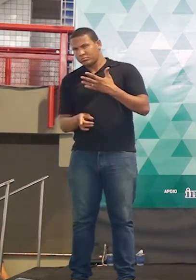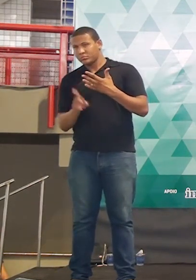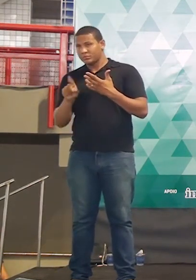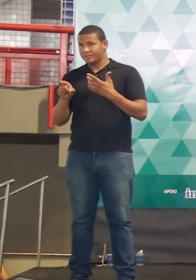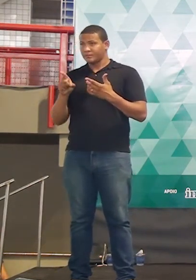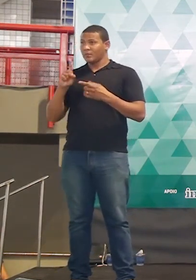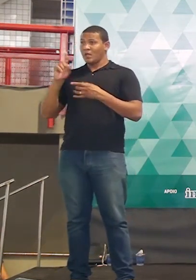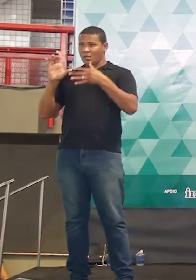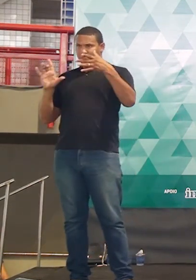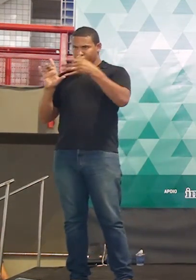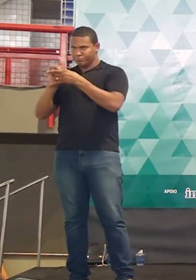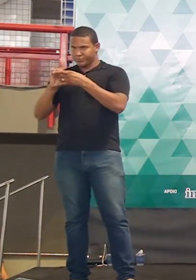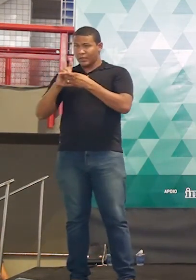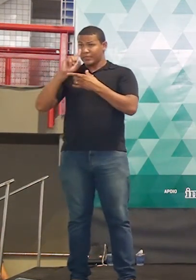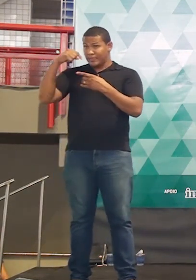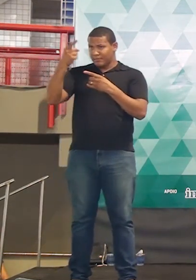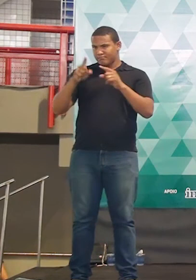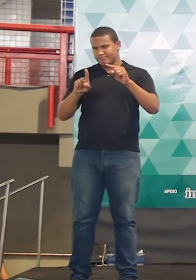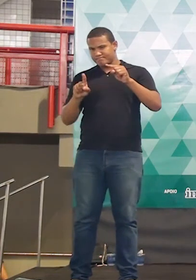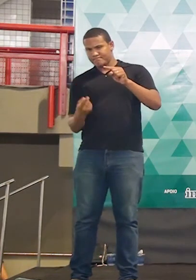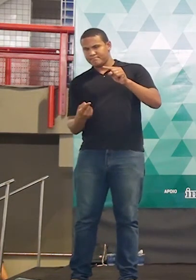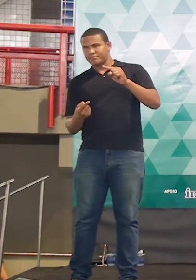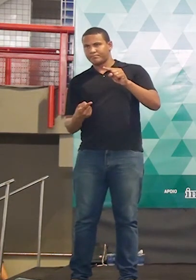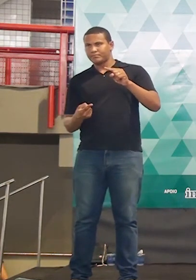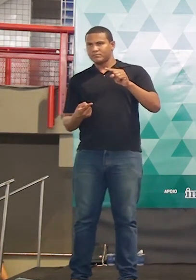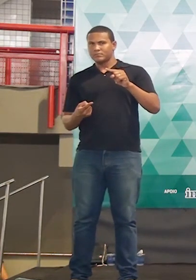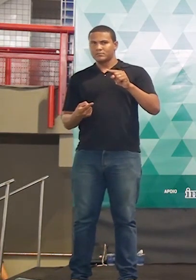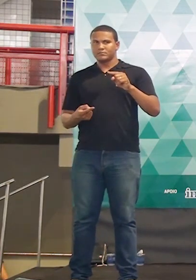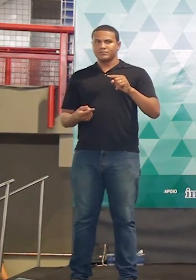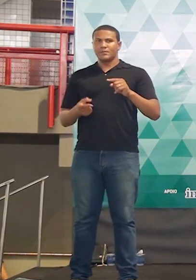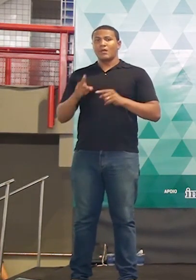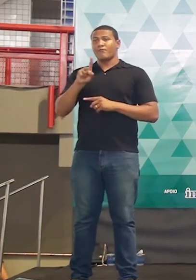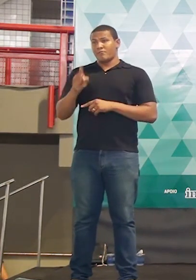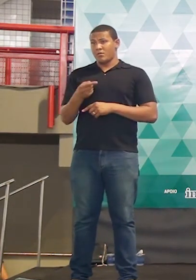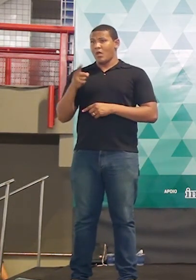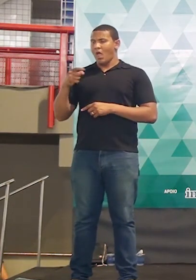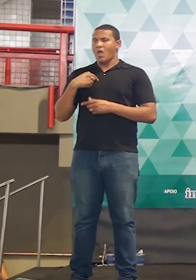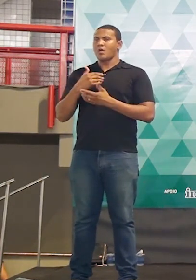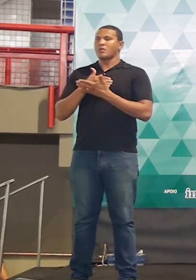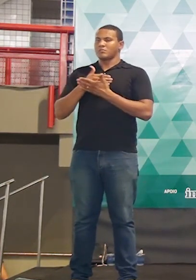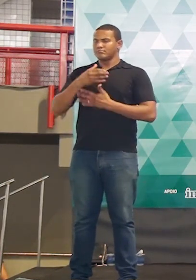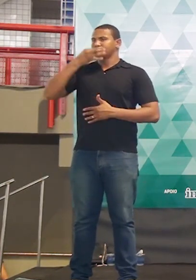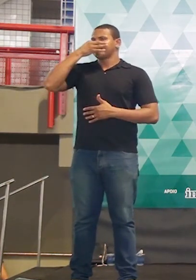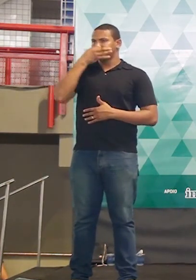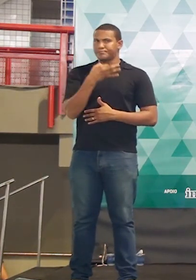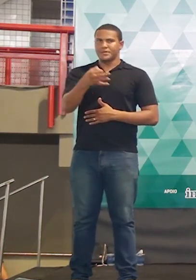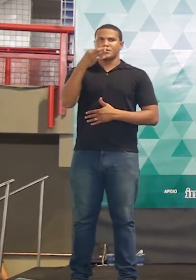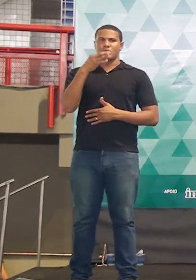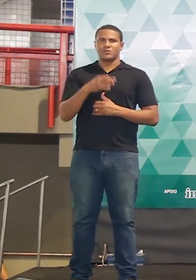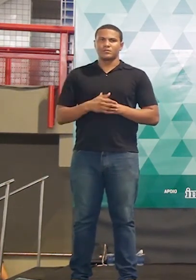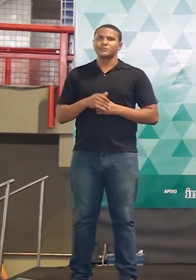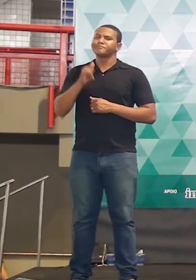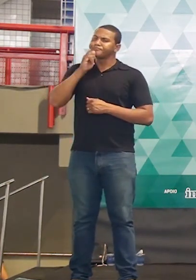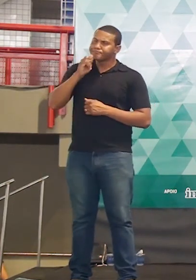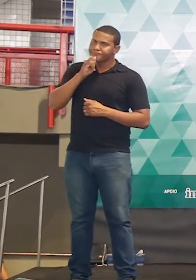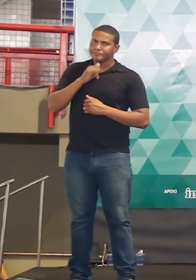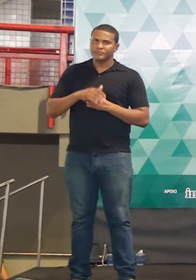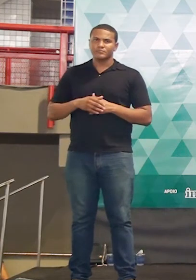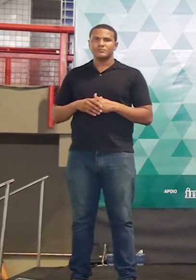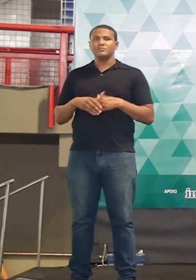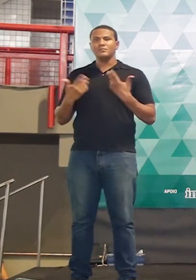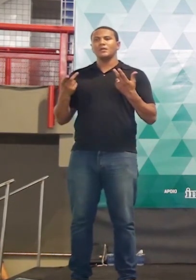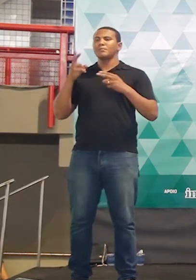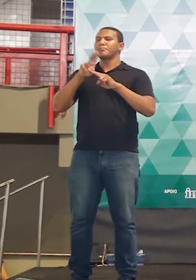conector, a gente usa vírgula. Aí a gente dá para o leitor a nossa opinião. A gente diz, por exemplo,